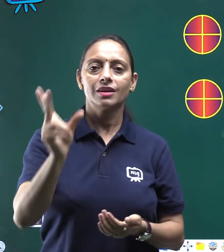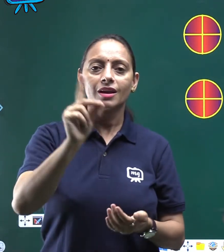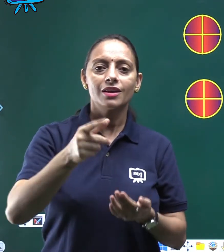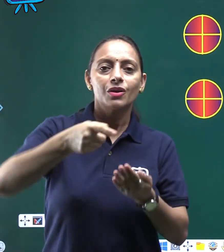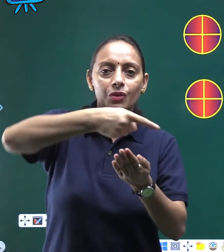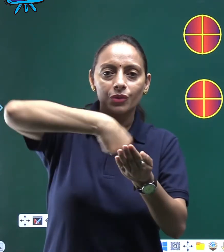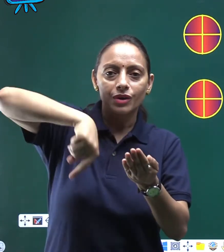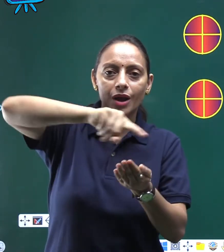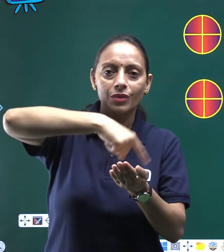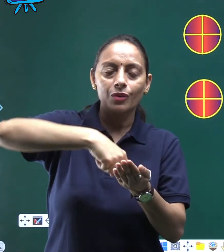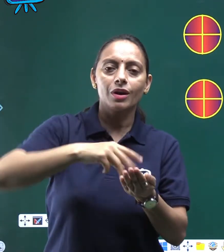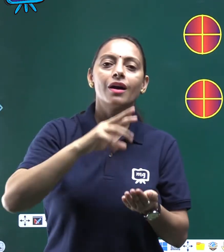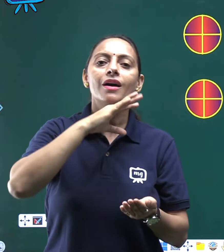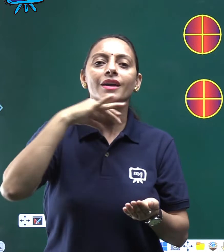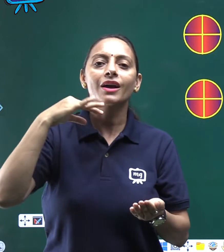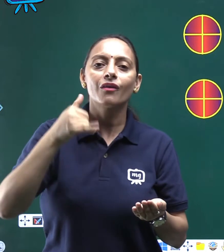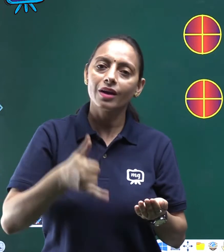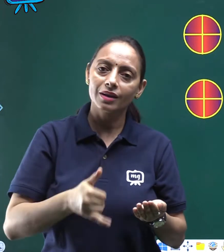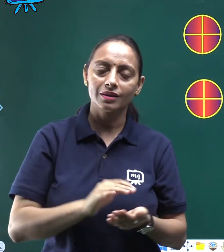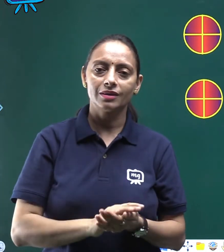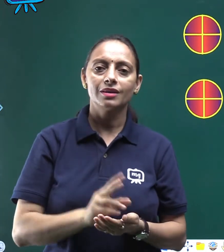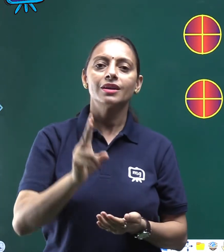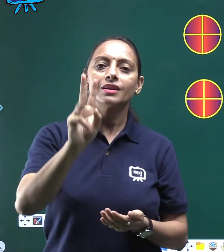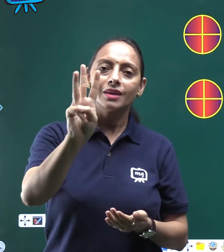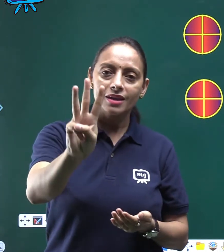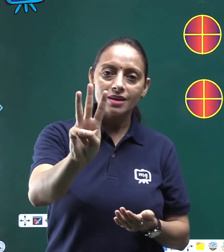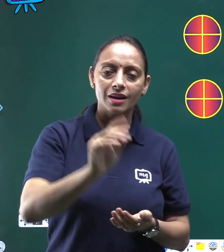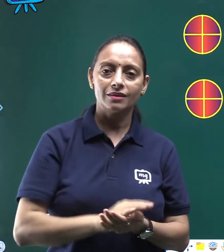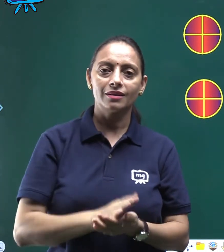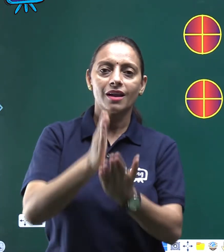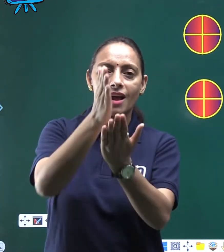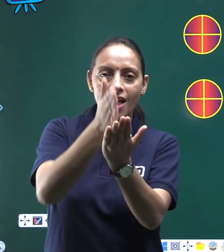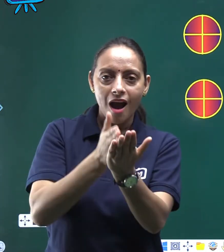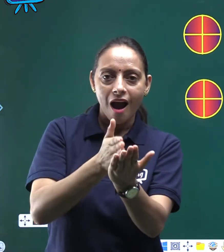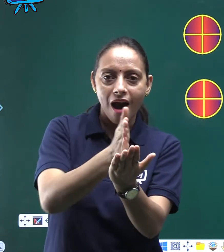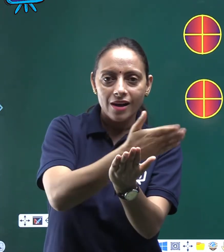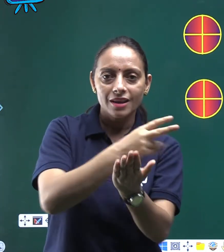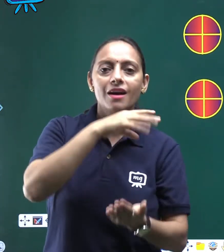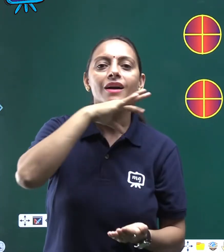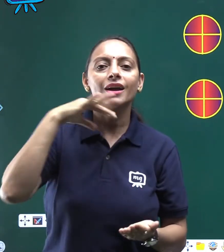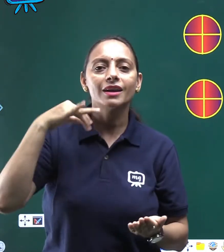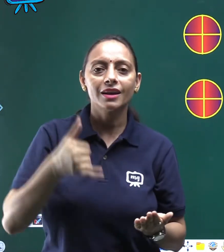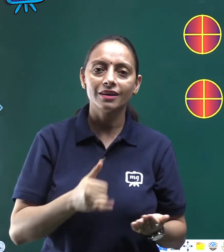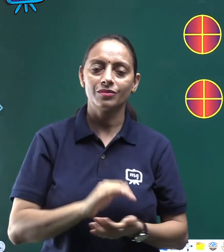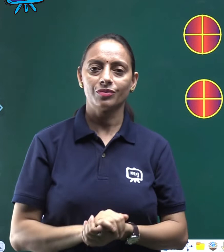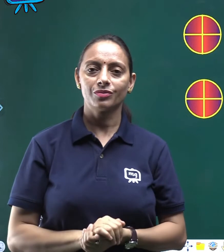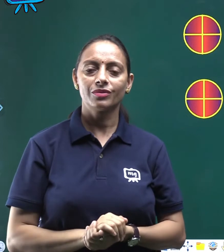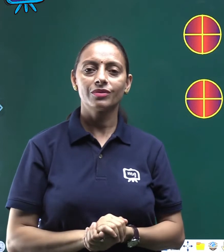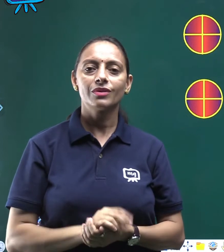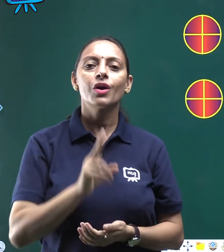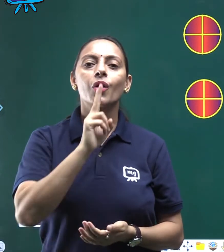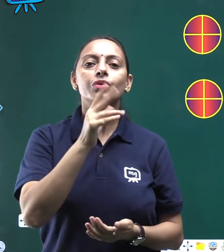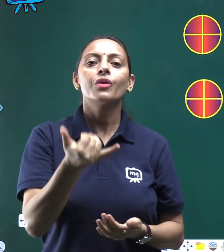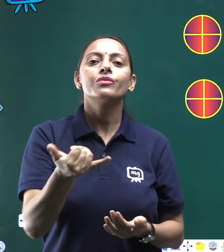दूसरा भी पूरा रंगा हुआ है, तीसरा आधा रंगा हुआ है, उसको हम